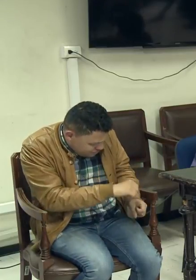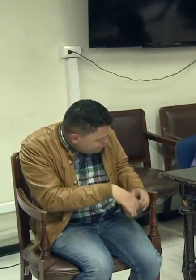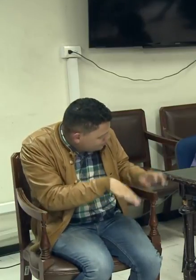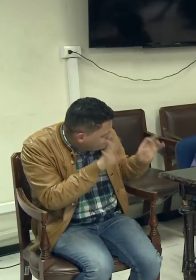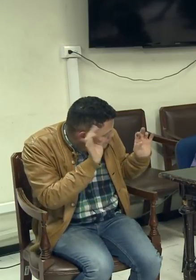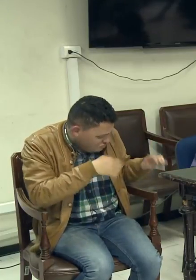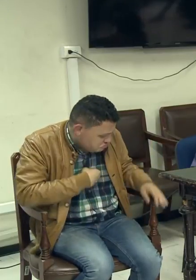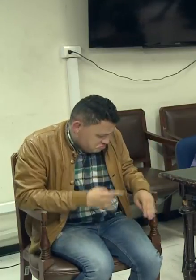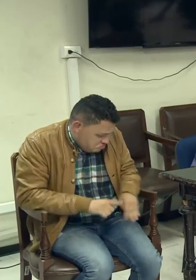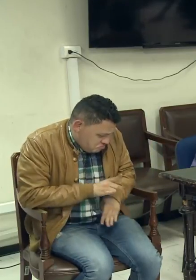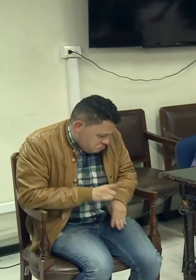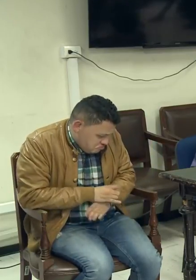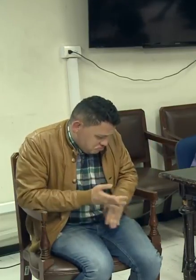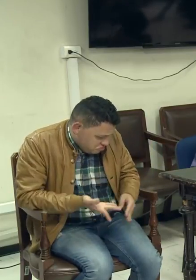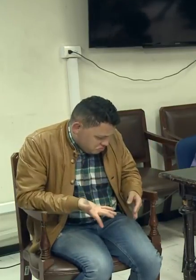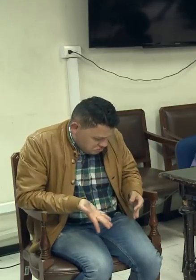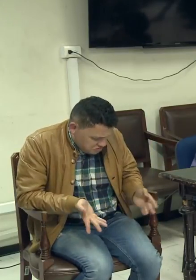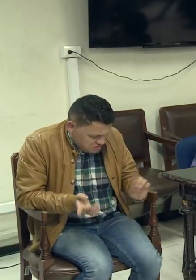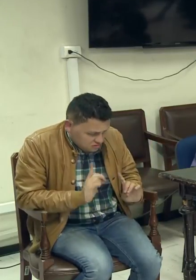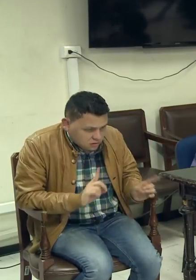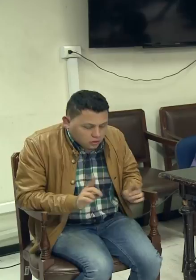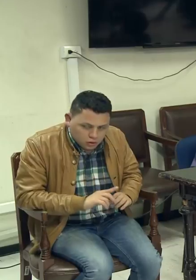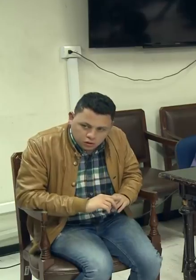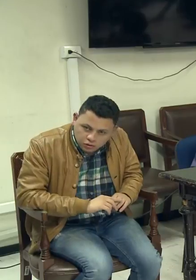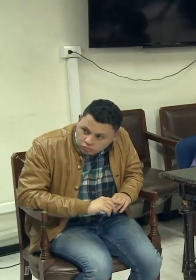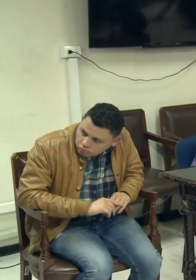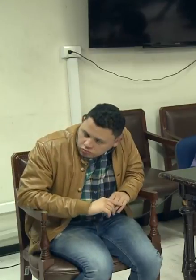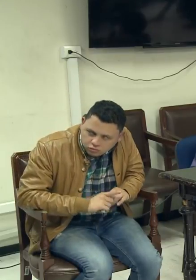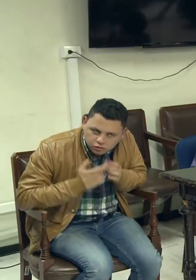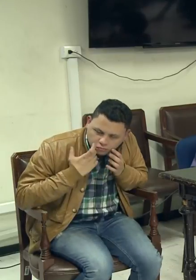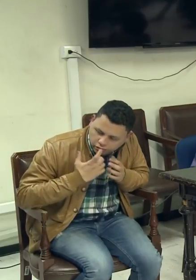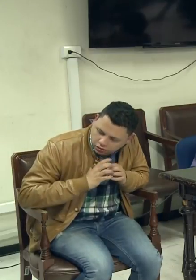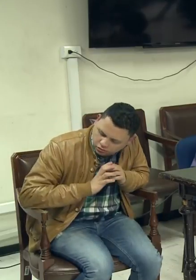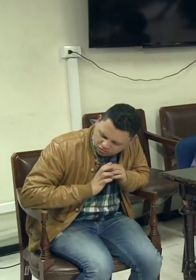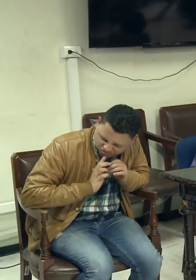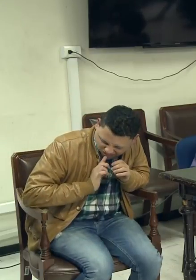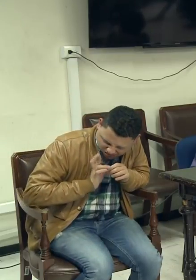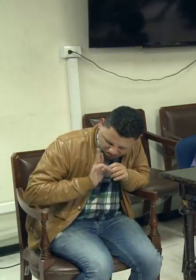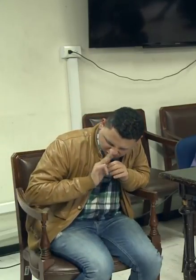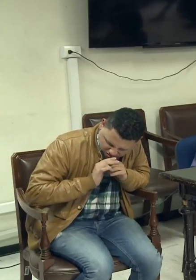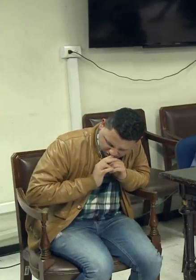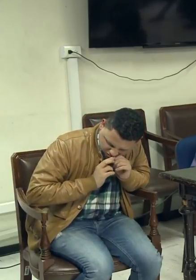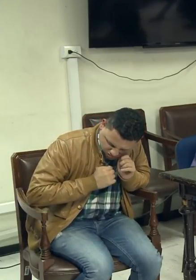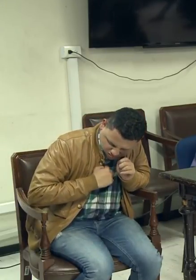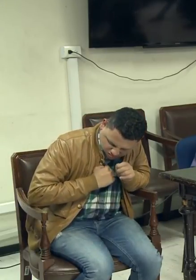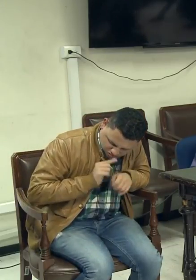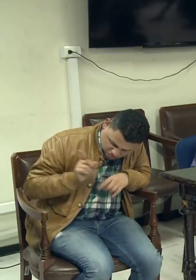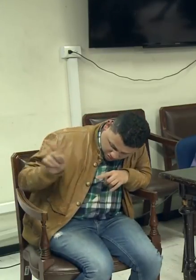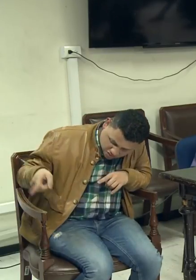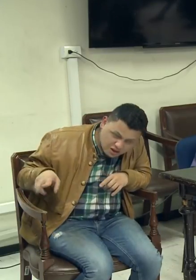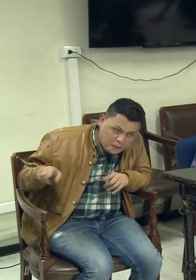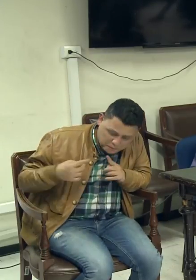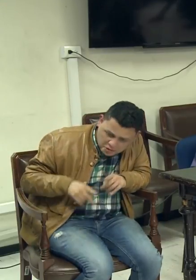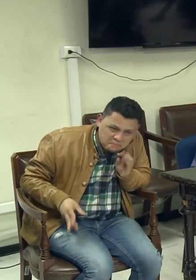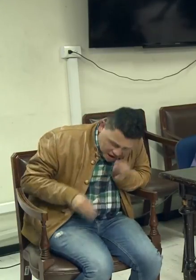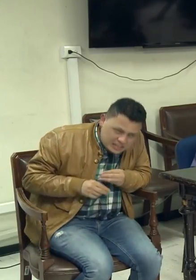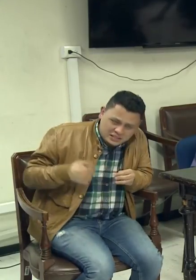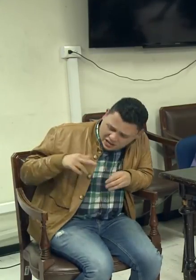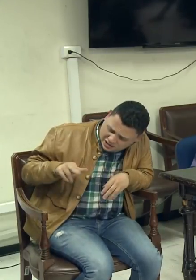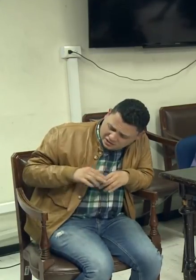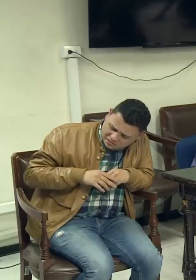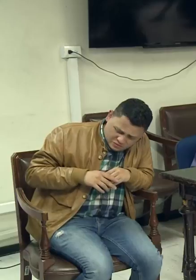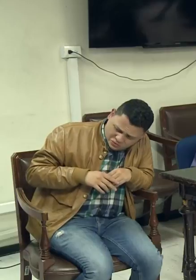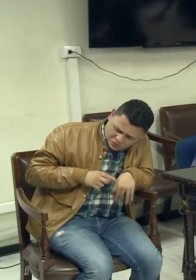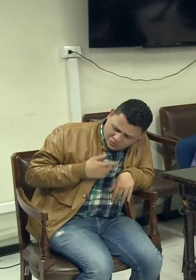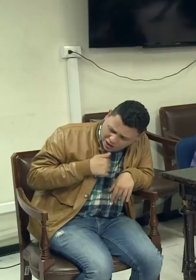no la voy a usar. No. Y me miraban como si yo fuera más rara aún de lo que era rara. Pero al final,